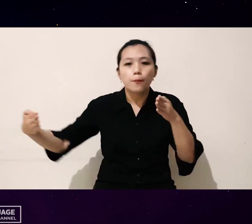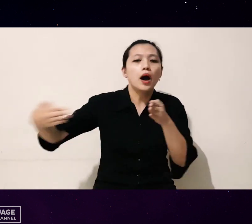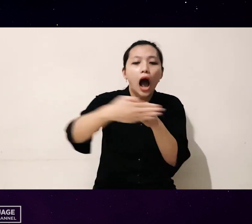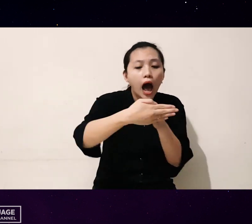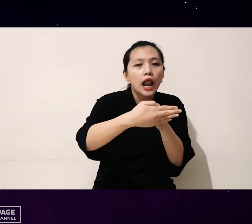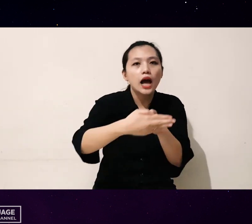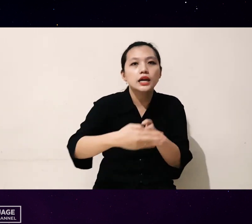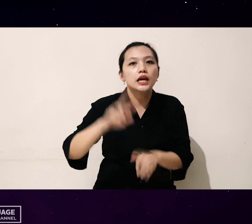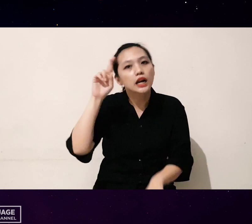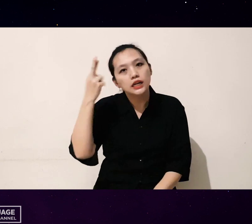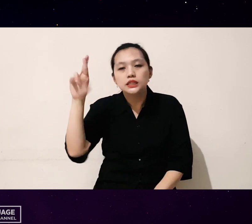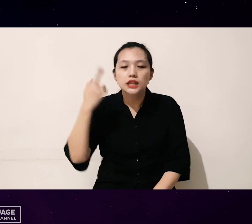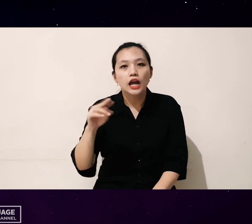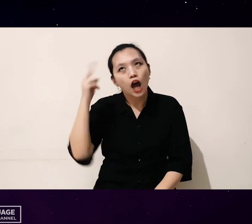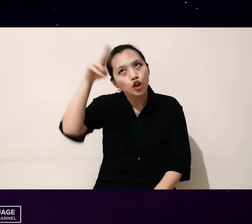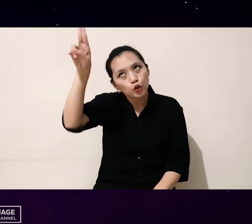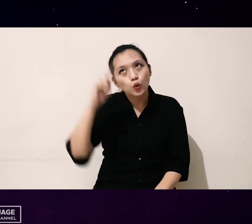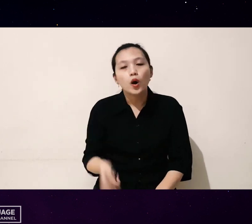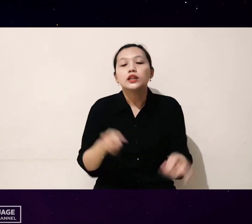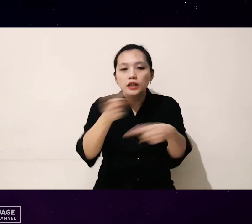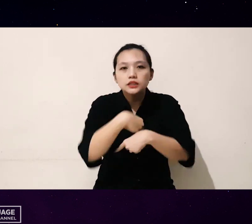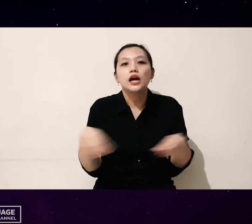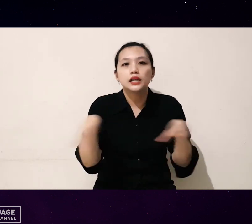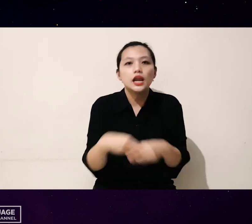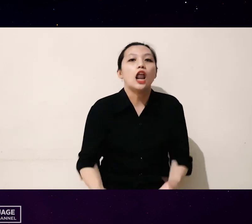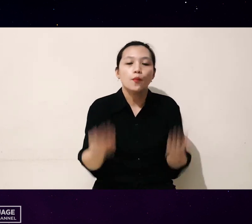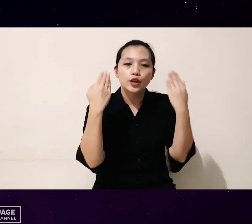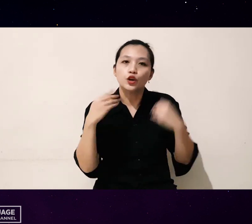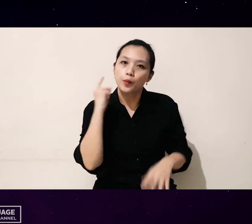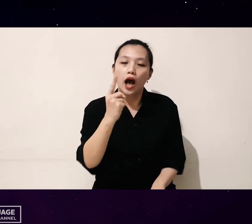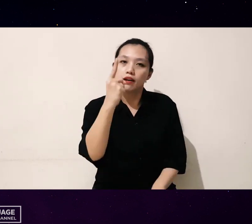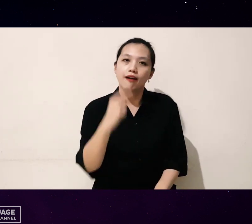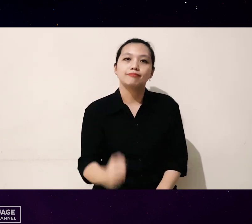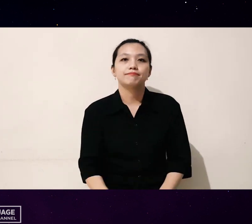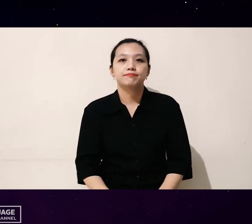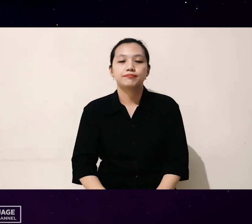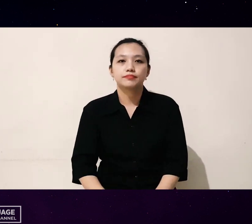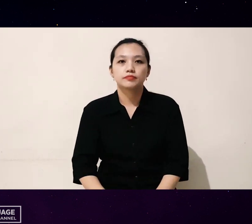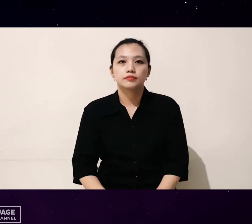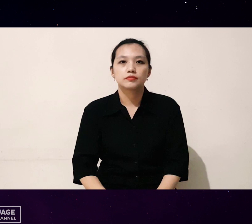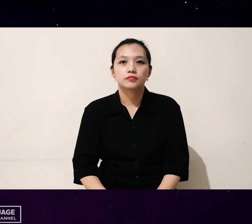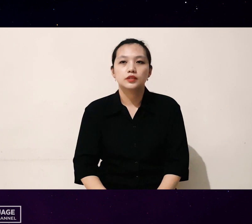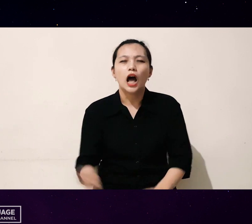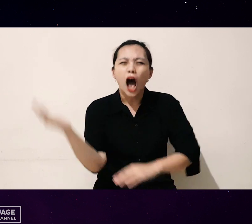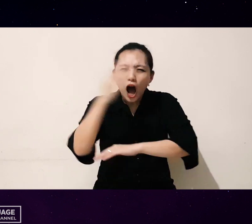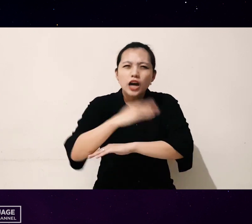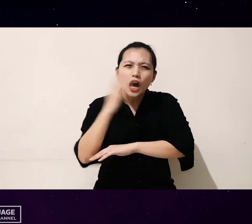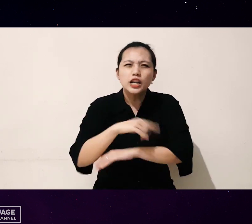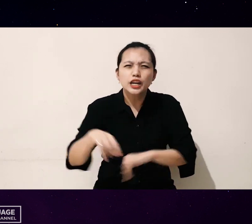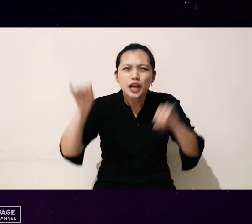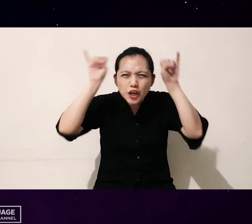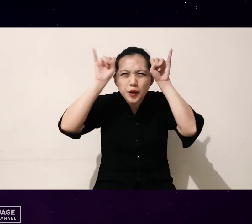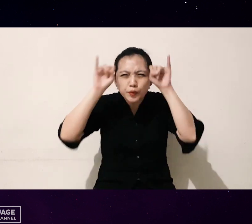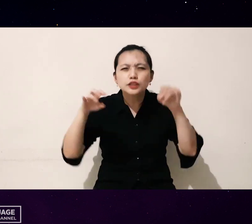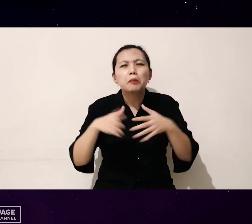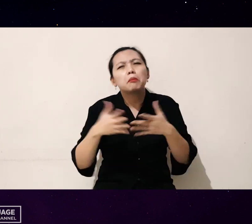menghalangi semua rencana Tuhan yang akan terjadi. Dan saat ini, beberapa daripada Anda juga sedang mengizinkan